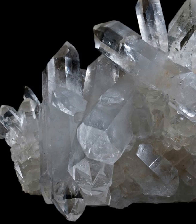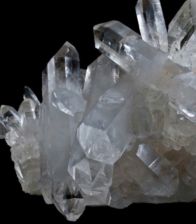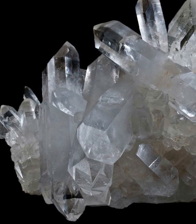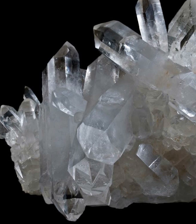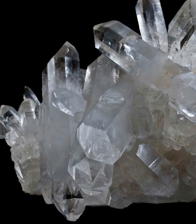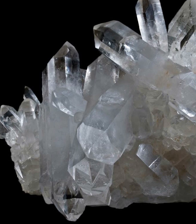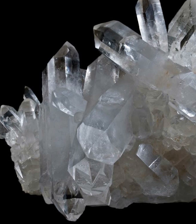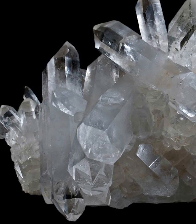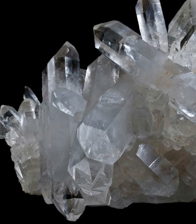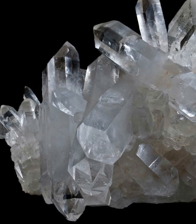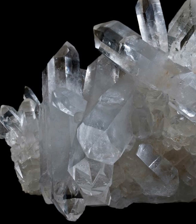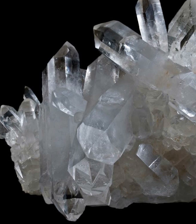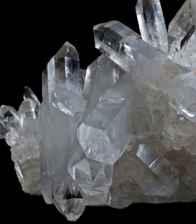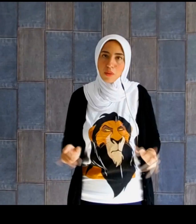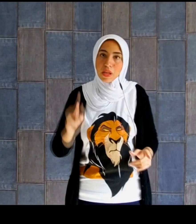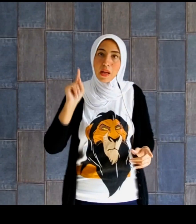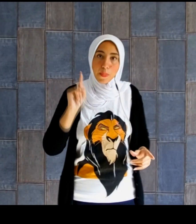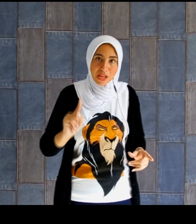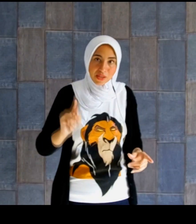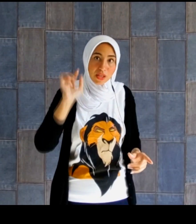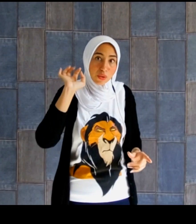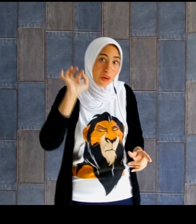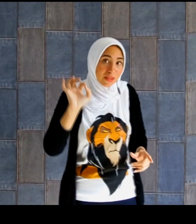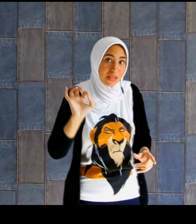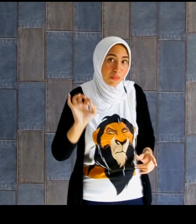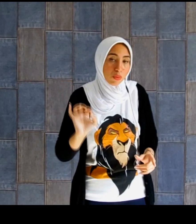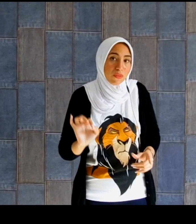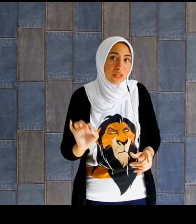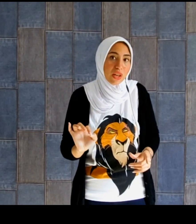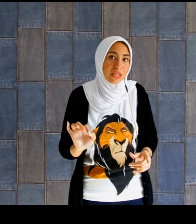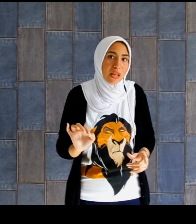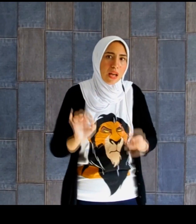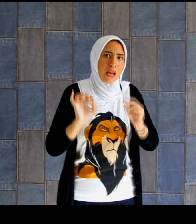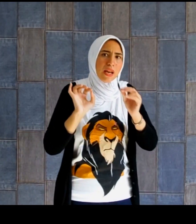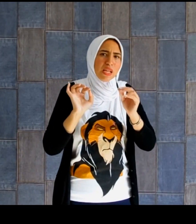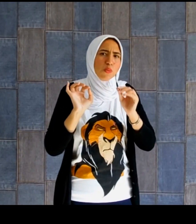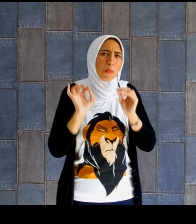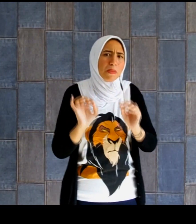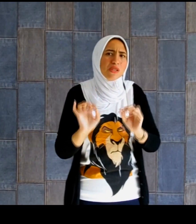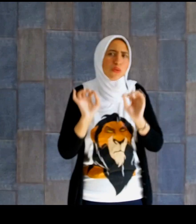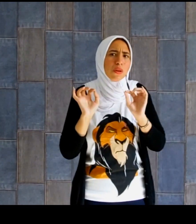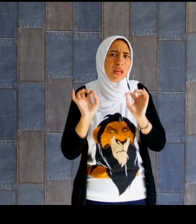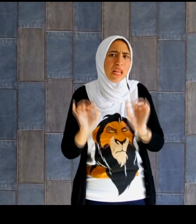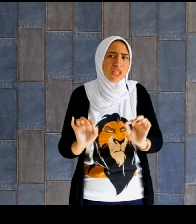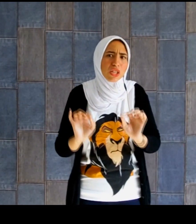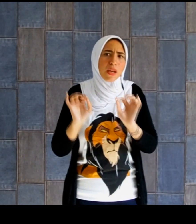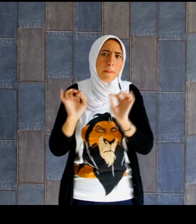اللي اتنين جايدين التوصيل للطيار الكهربية بس الكوارتز اللي موجود في الجرانيت ده اسمه بيزو الالكتريك